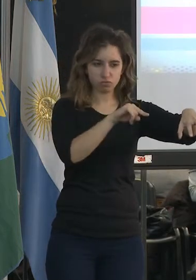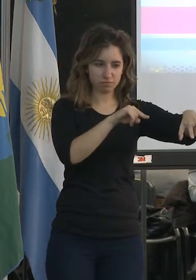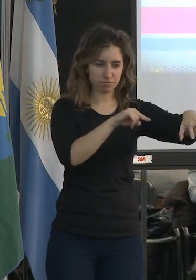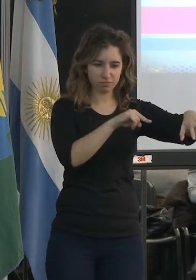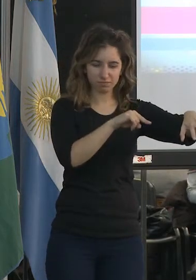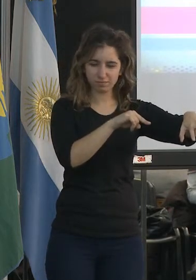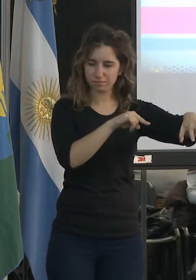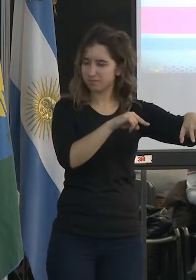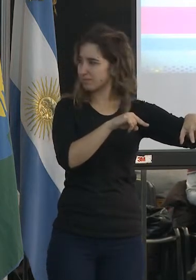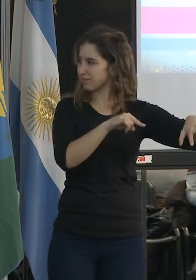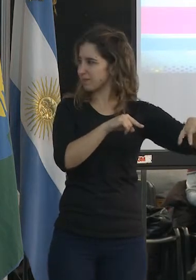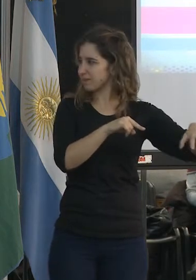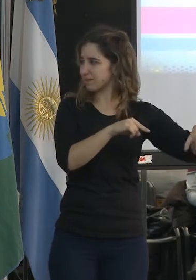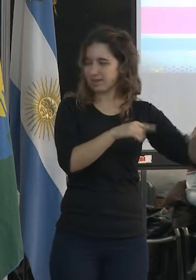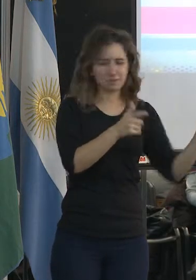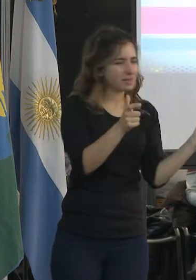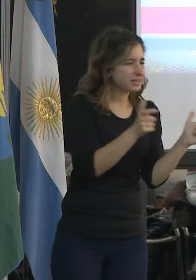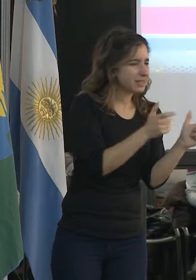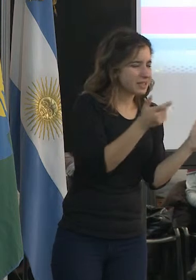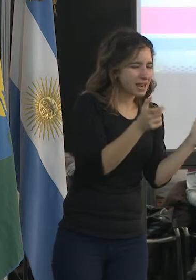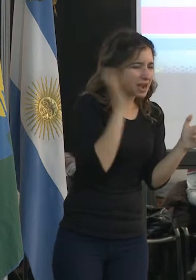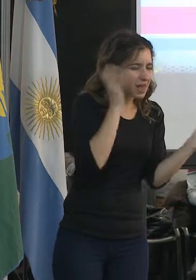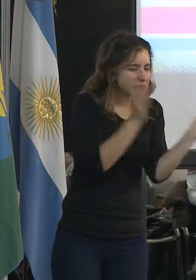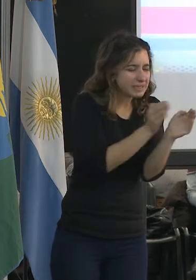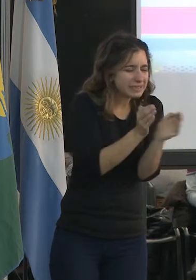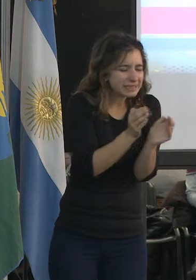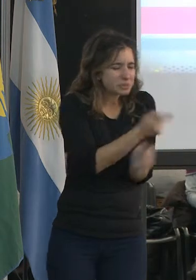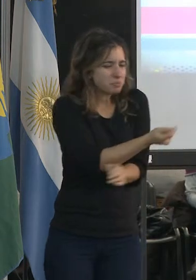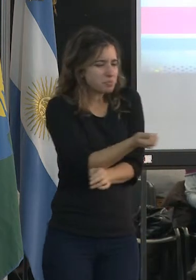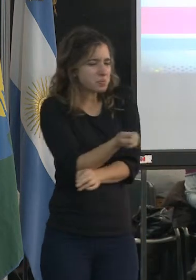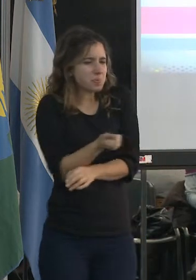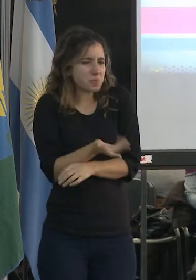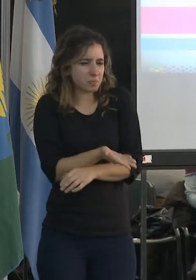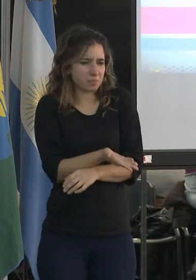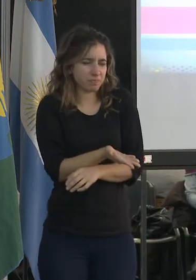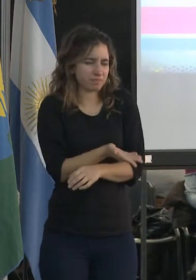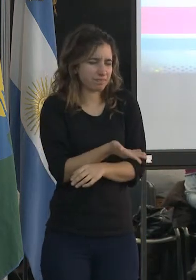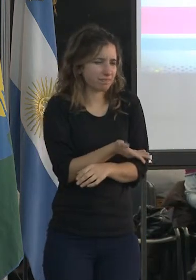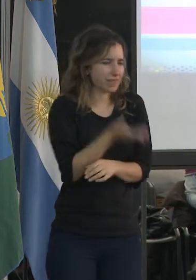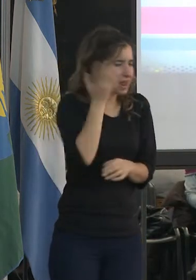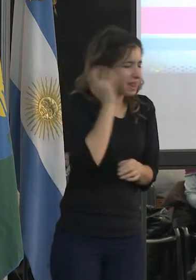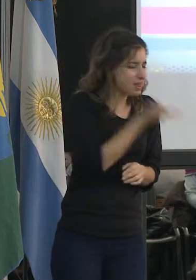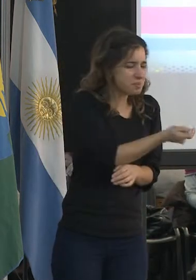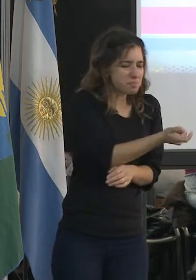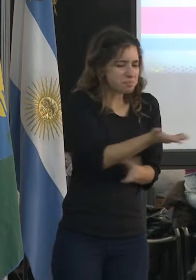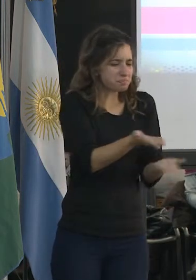es muy chiquito, pero es chiquito en la realidad, incluso. Existen pocas cooperativas de medios.